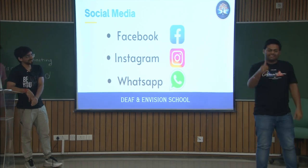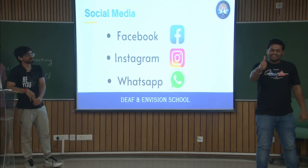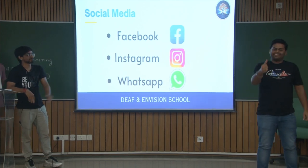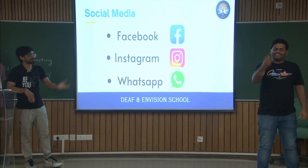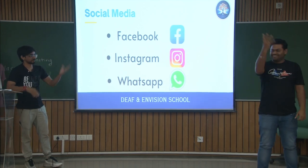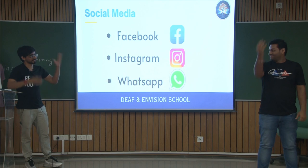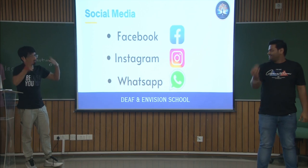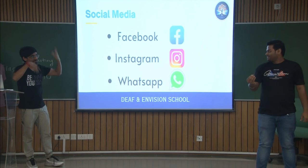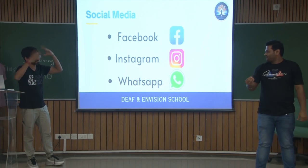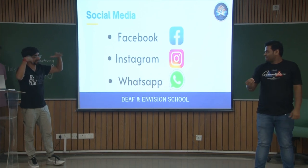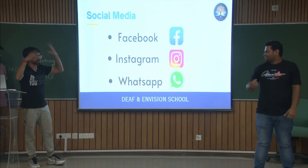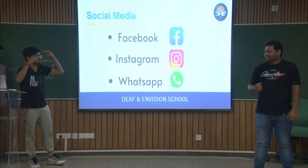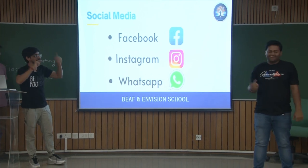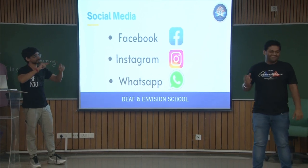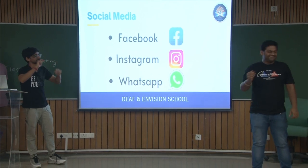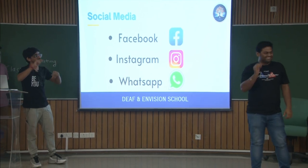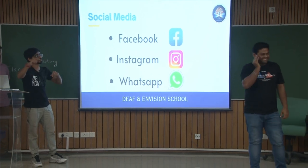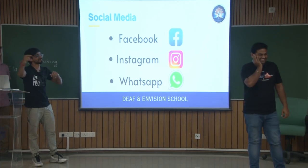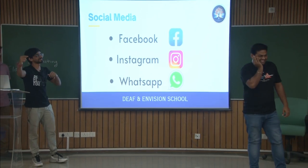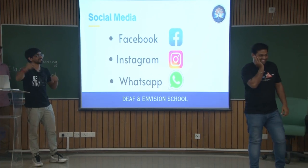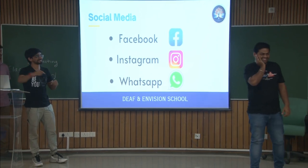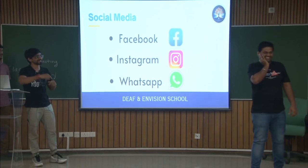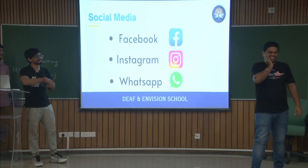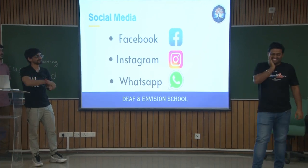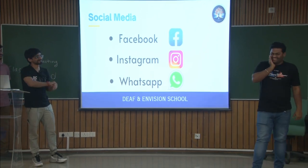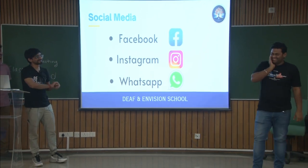आप थोड़ा प्रोसेस कर लो दिमाग में, वो फुल स्टॉप वाला मत करिएगा साइन नेम.